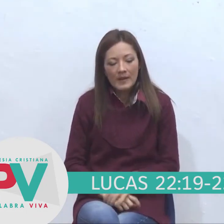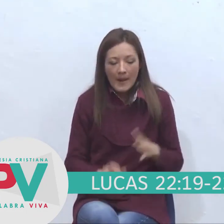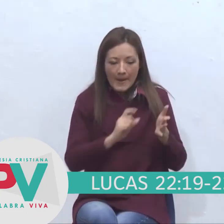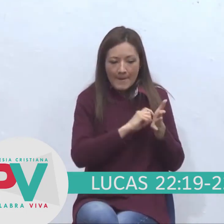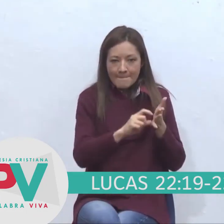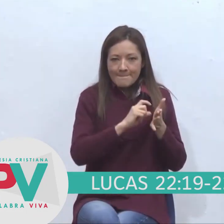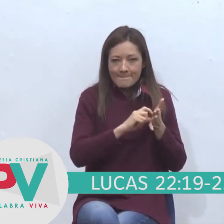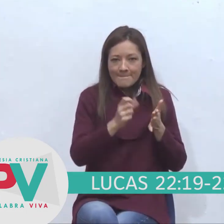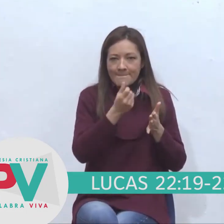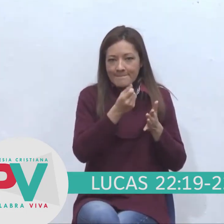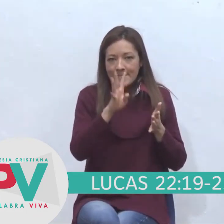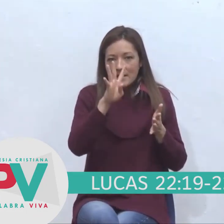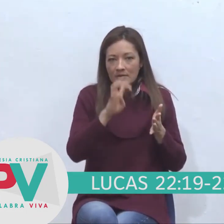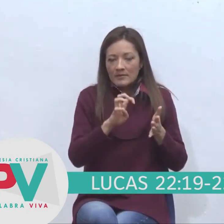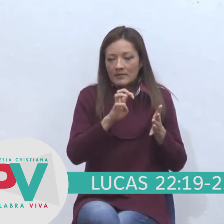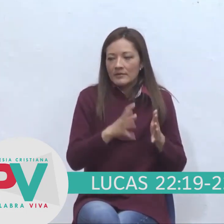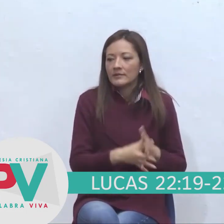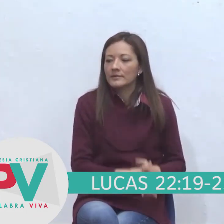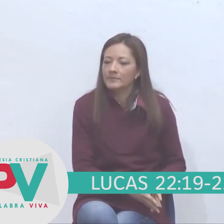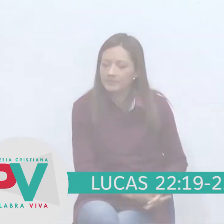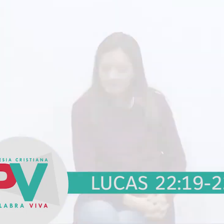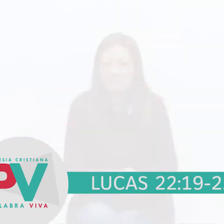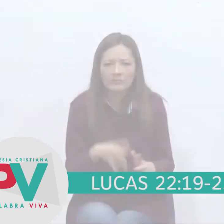Versículo número 19.